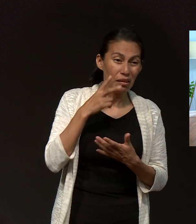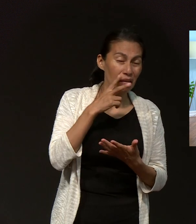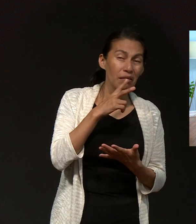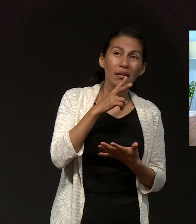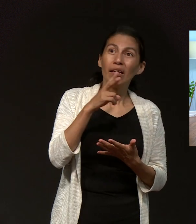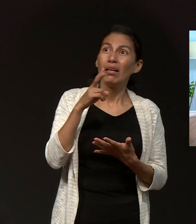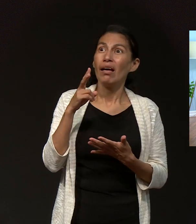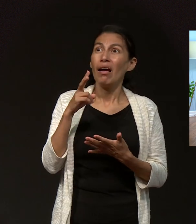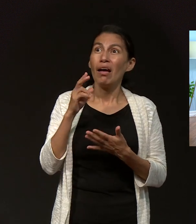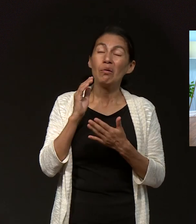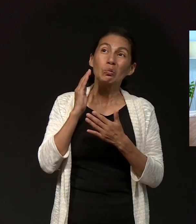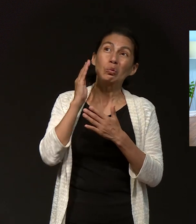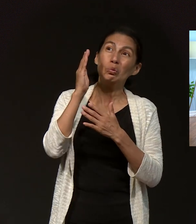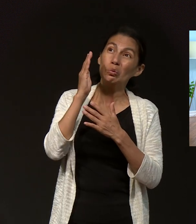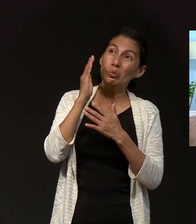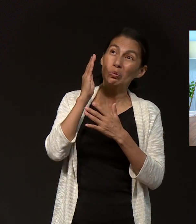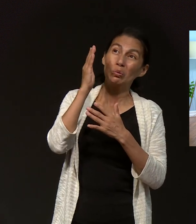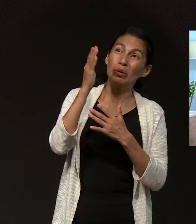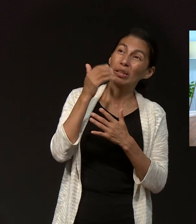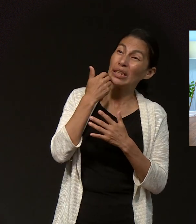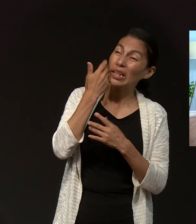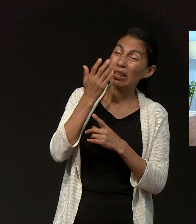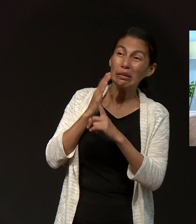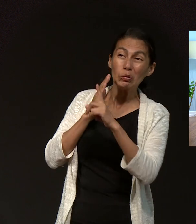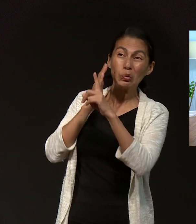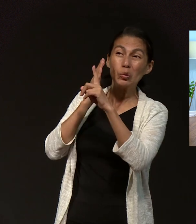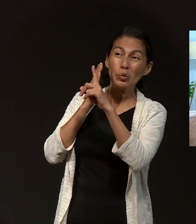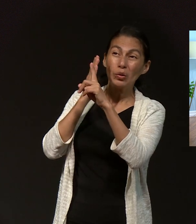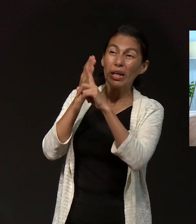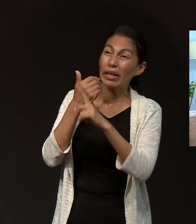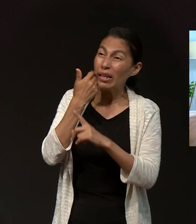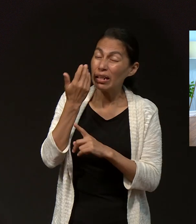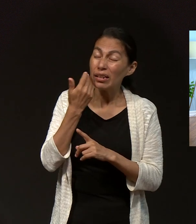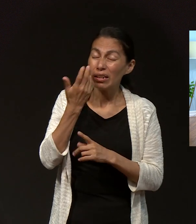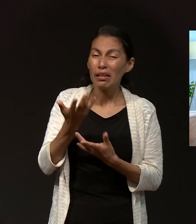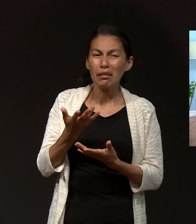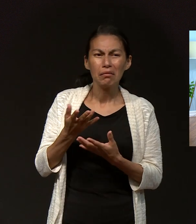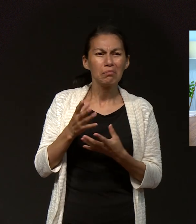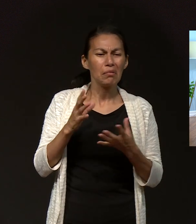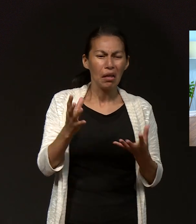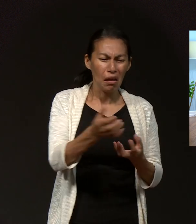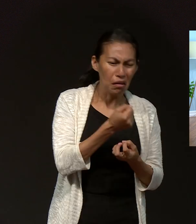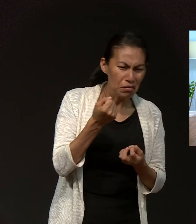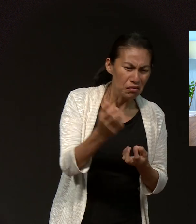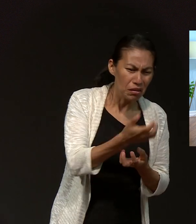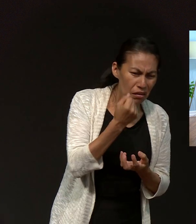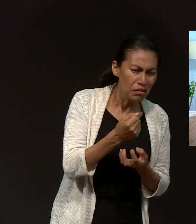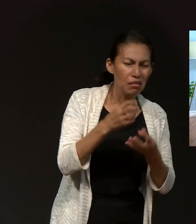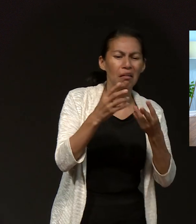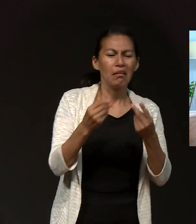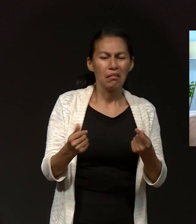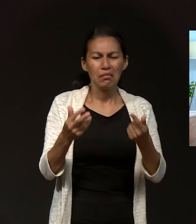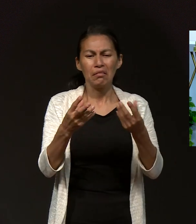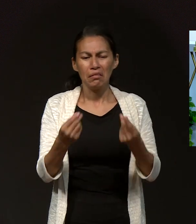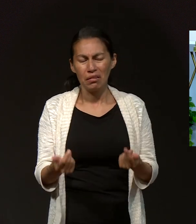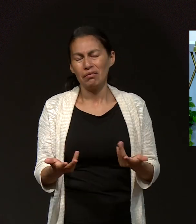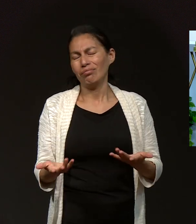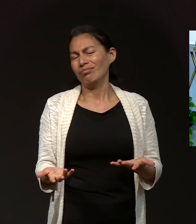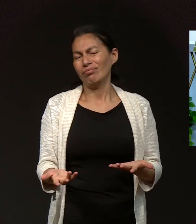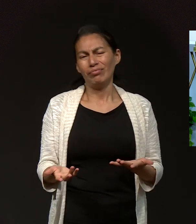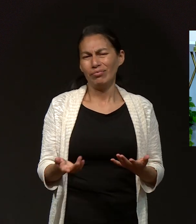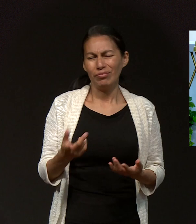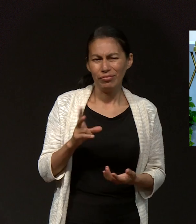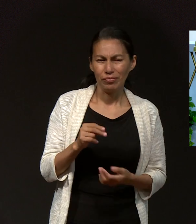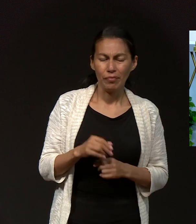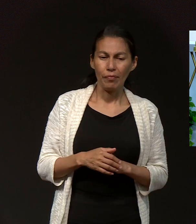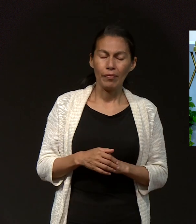y ves para arriba y... No, me falta mucho y estás en eso. Y no va más allá. En realidad es ganar y gastar dinero. Es la tiranía